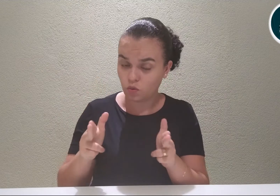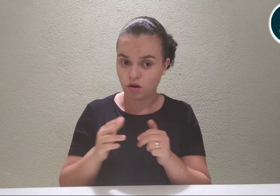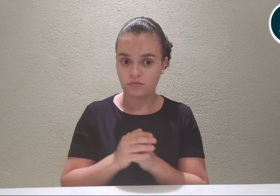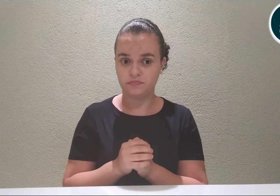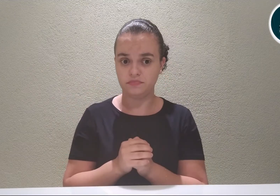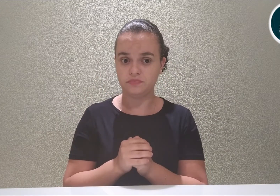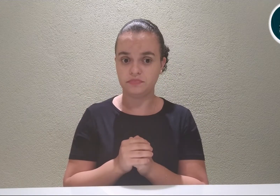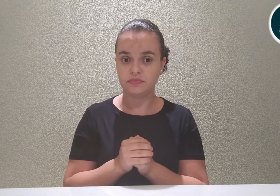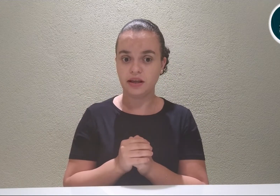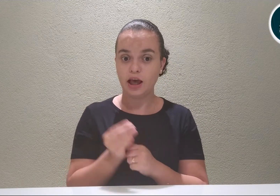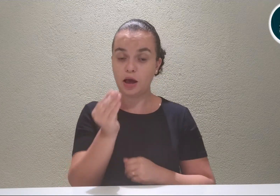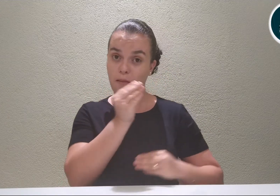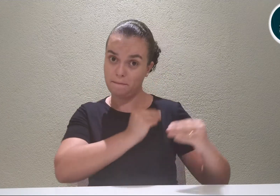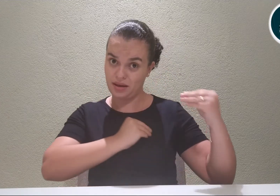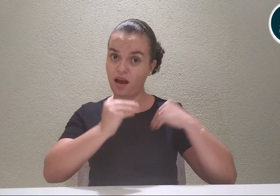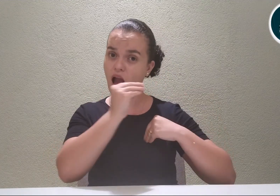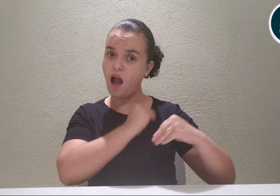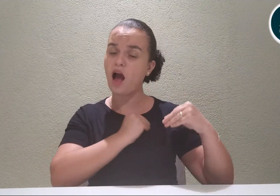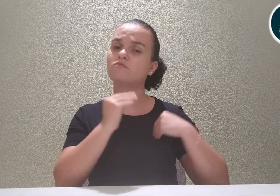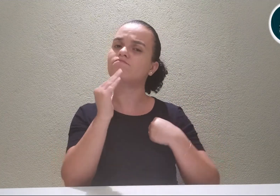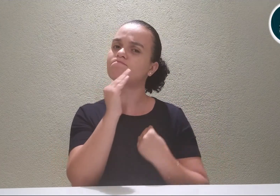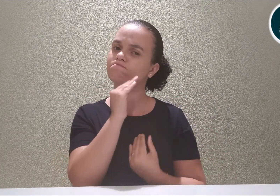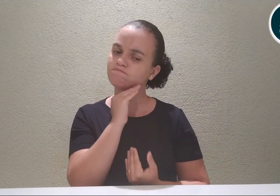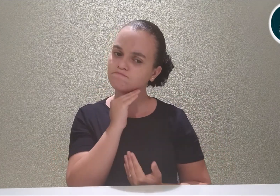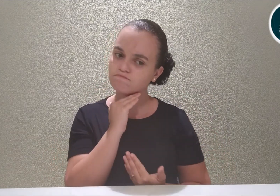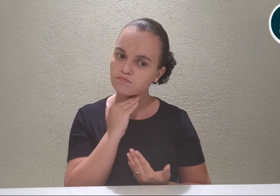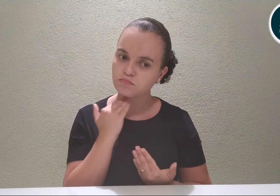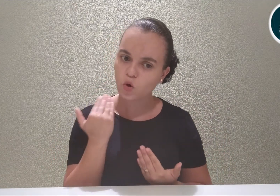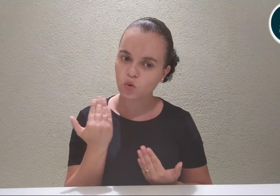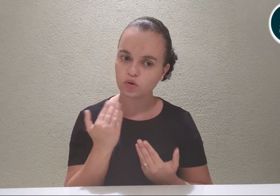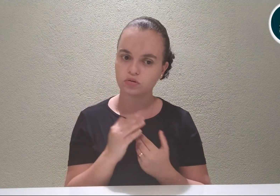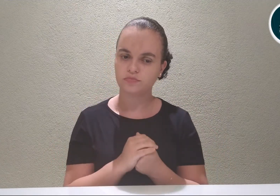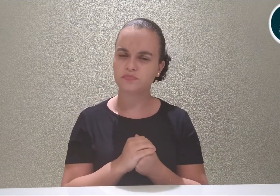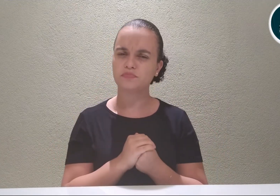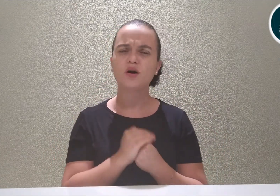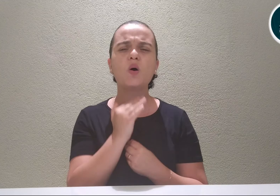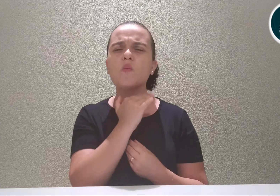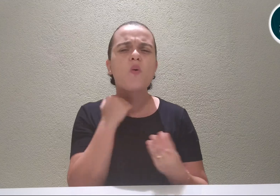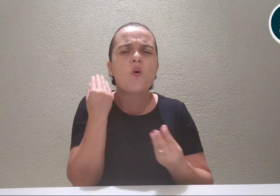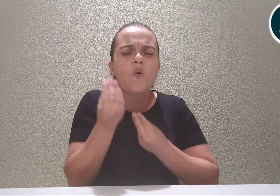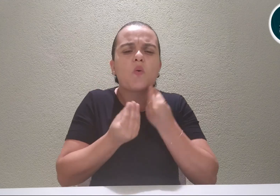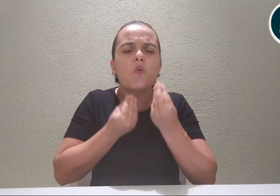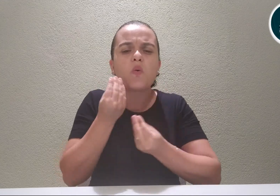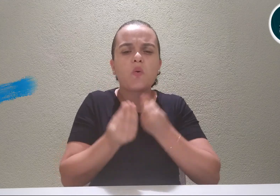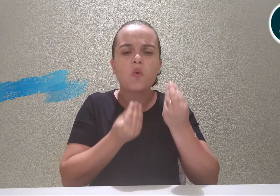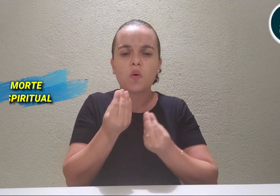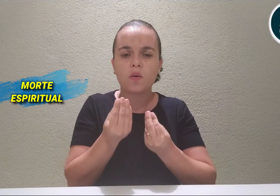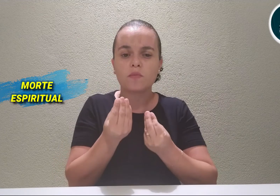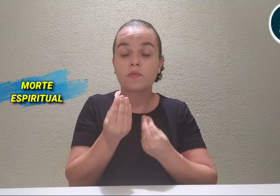Assim também acontece em nossos dias. O pecado gera a morte.